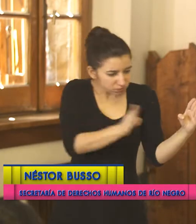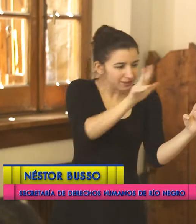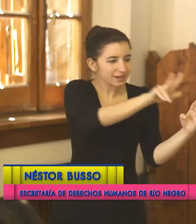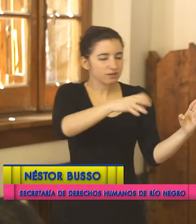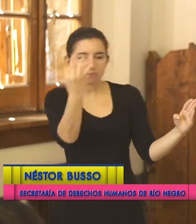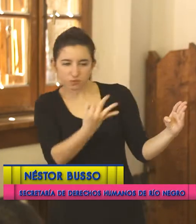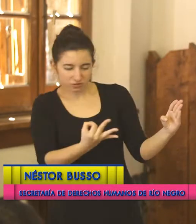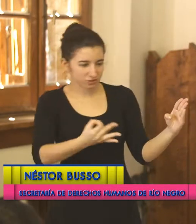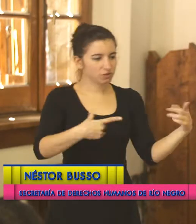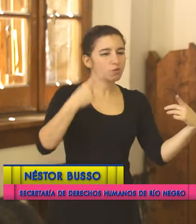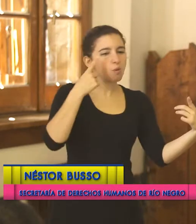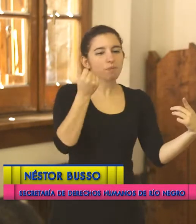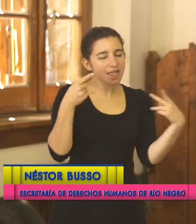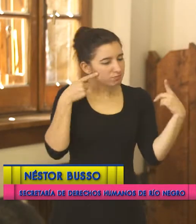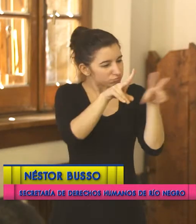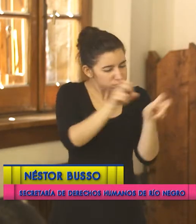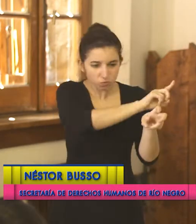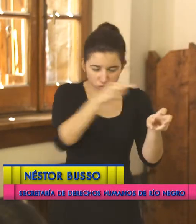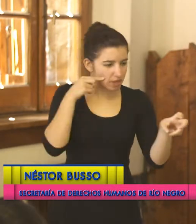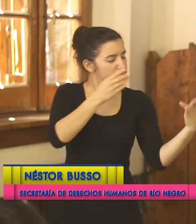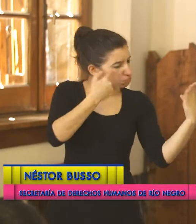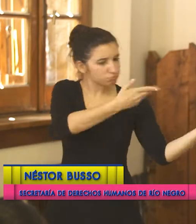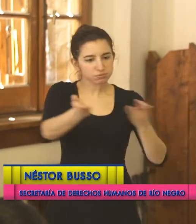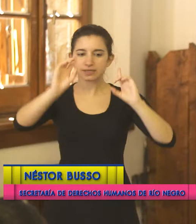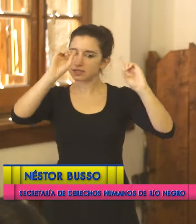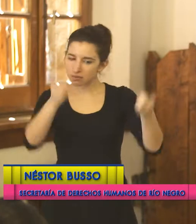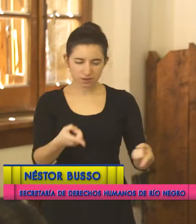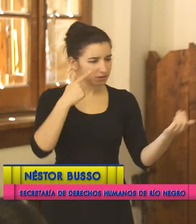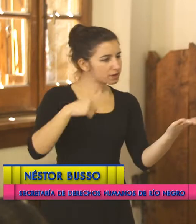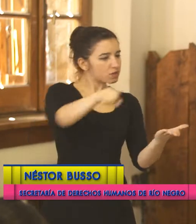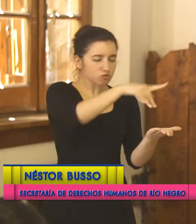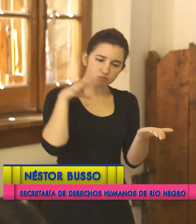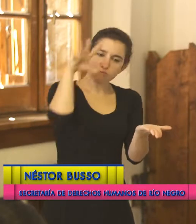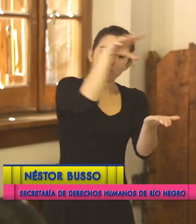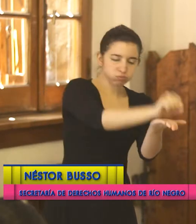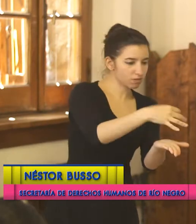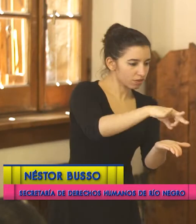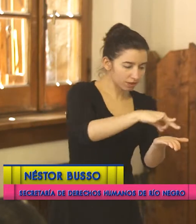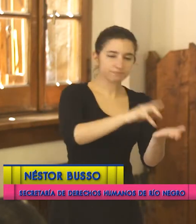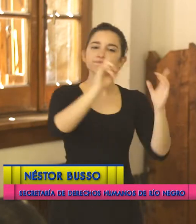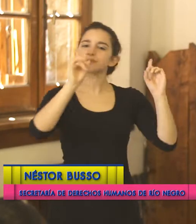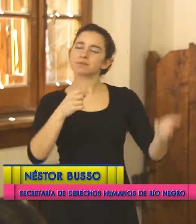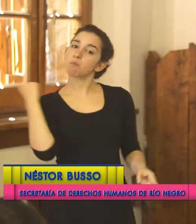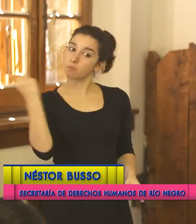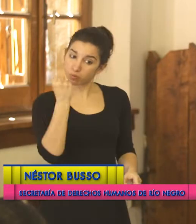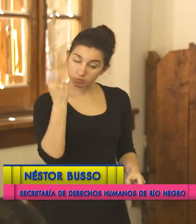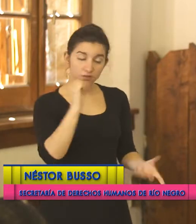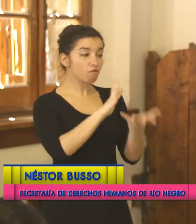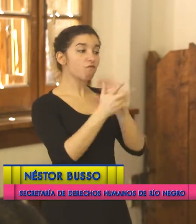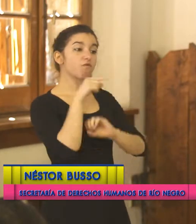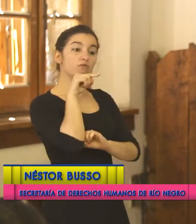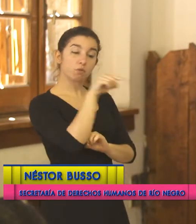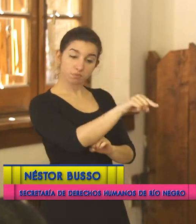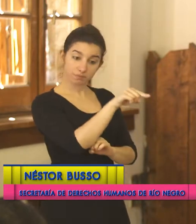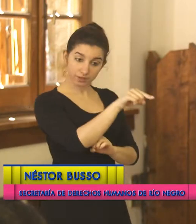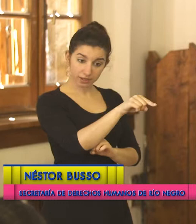reservado para el sector sin fines de lucro es necesario ocupar celebramos que por ejemplo en ese sentido se